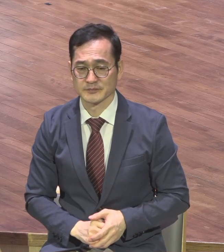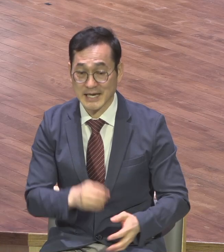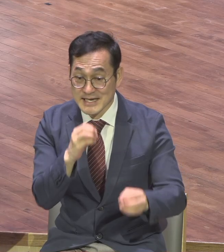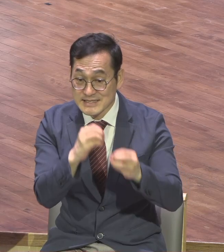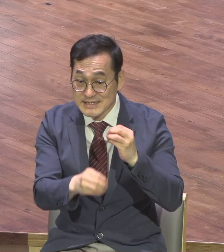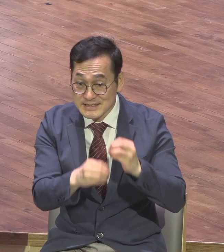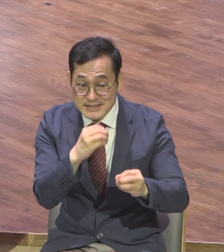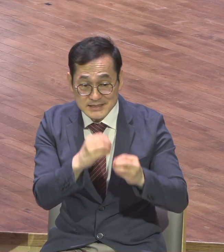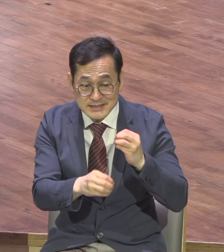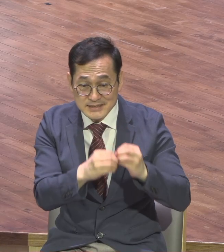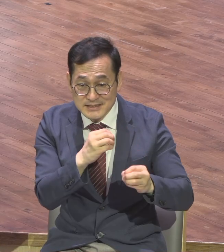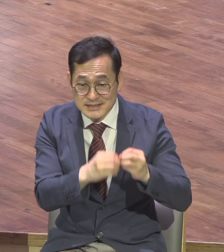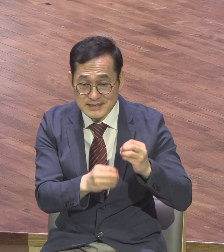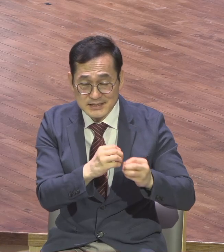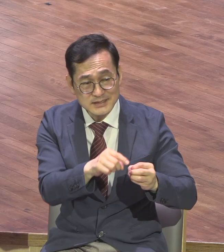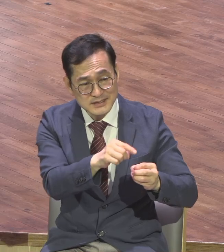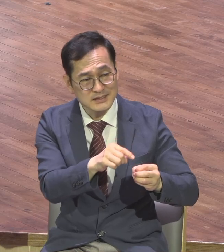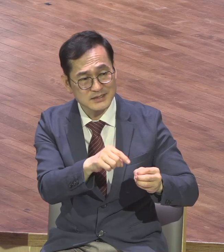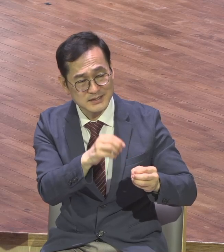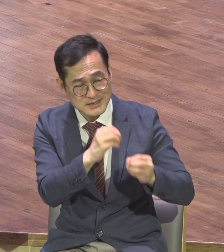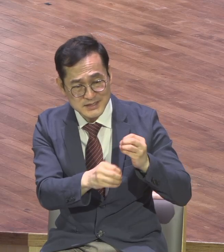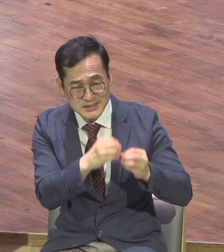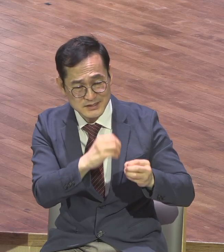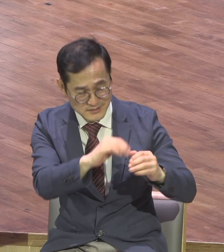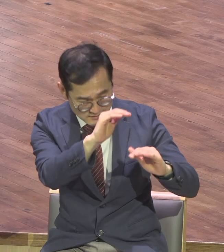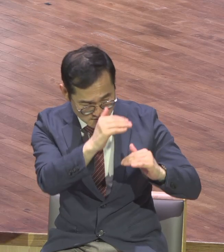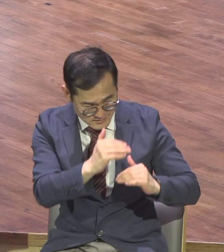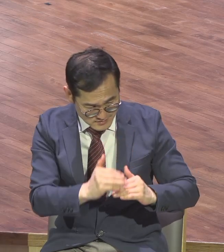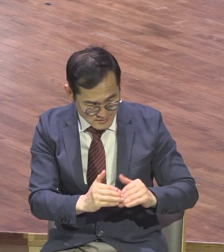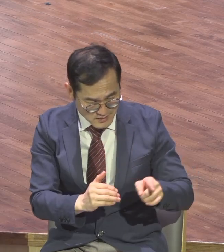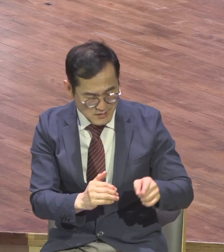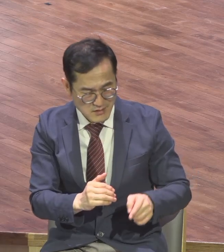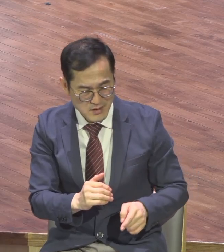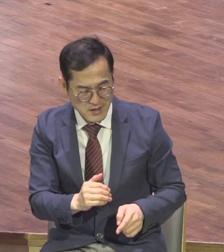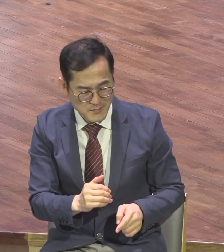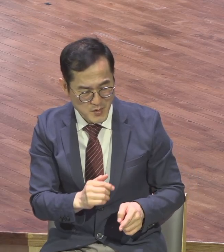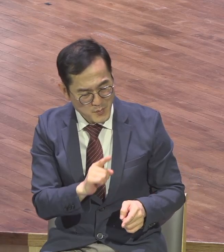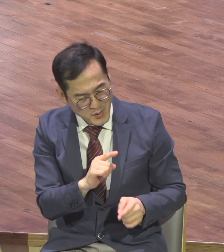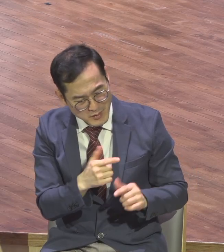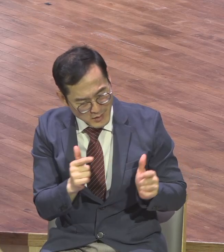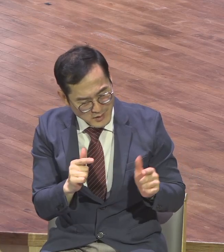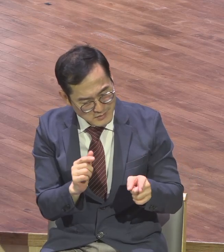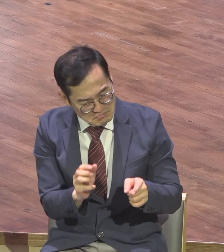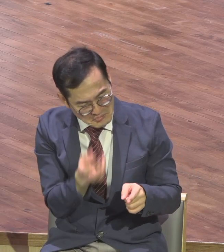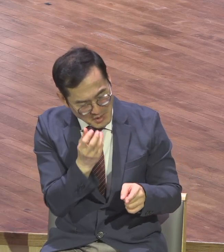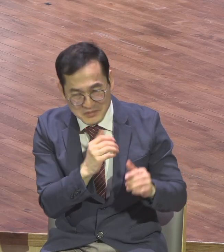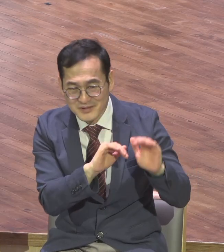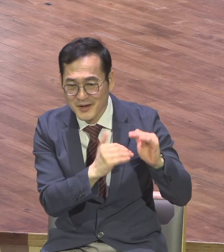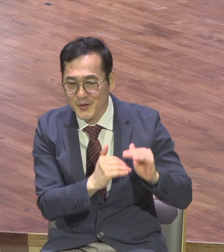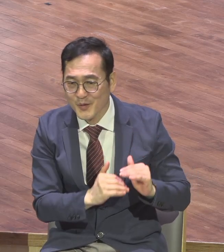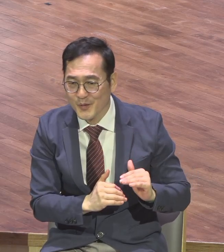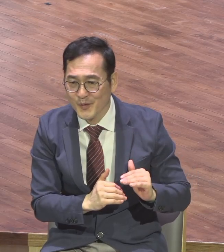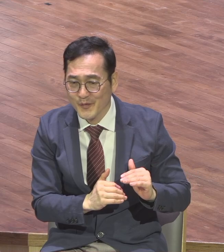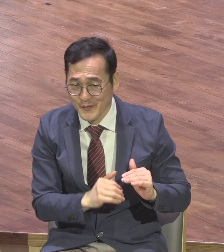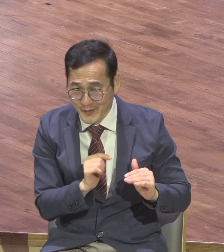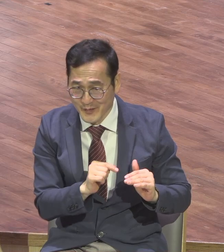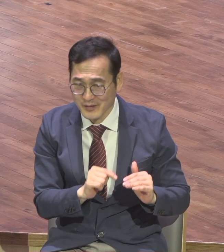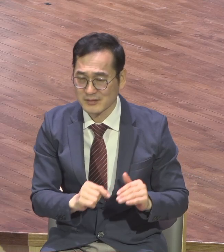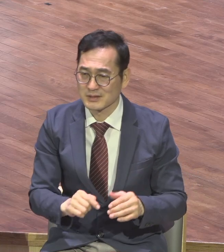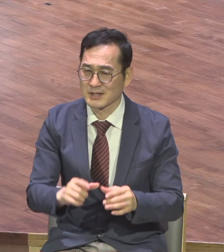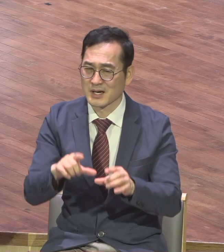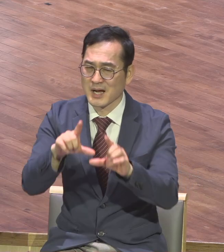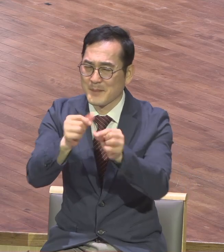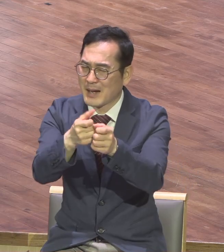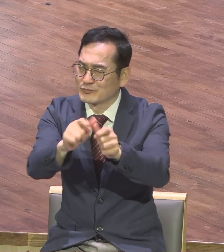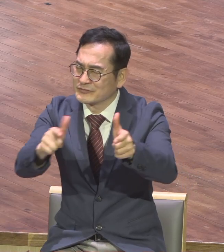시잖아요. 우주 만물이 다 하나님의 작품이고 그